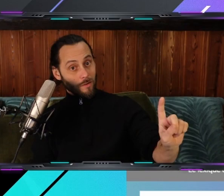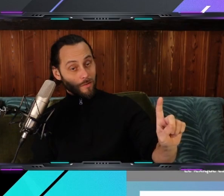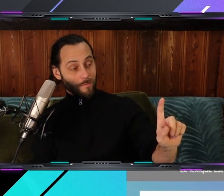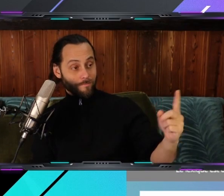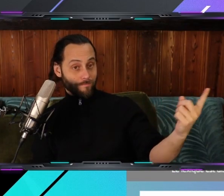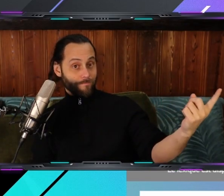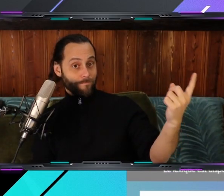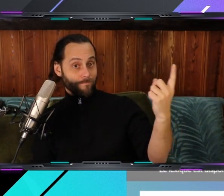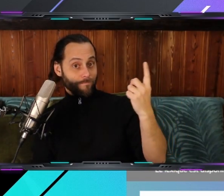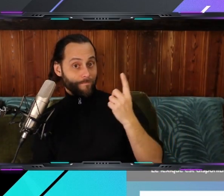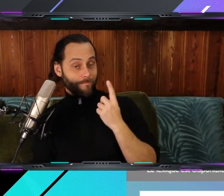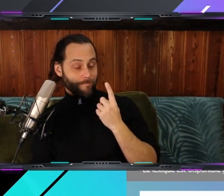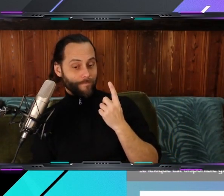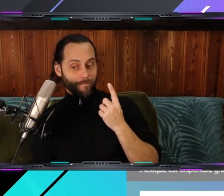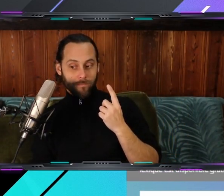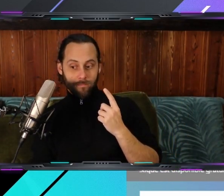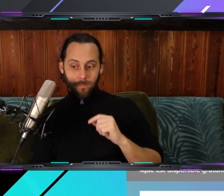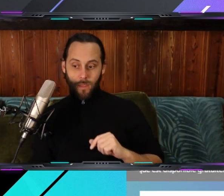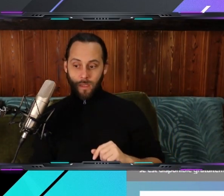Venir.